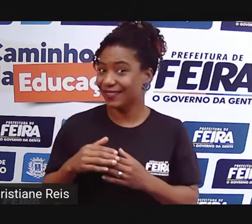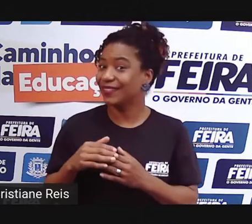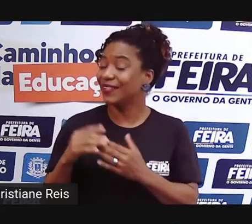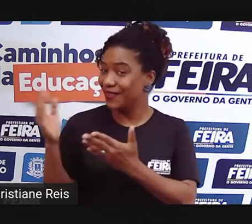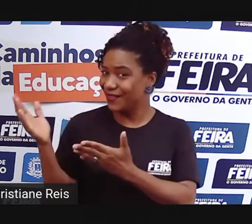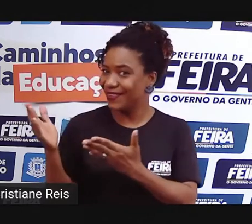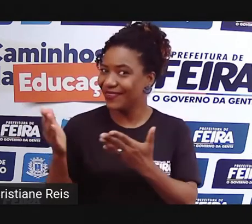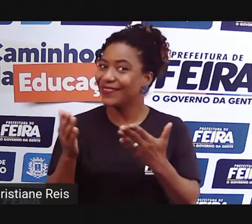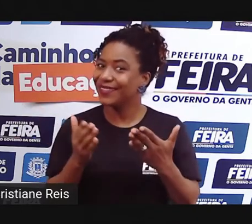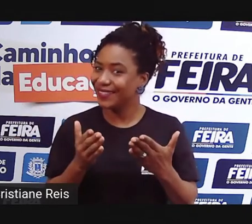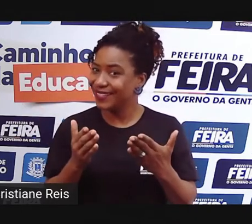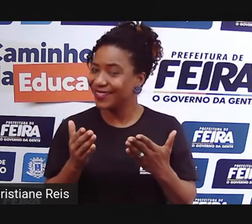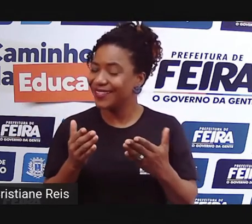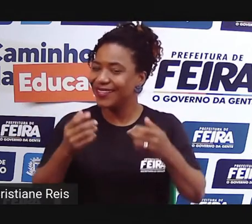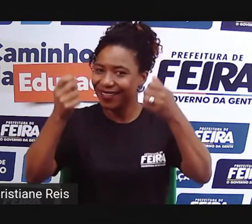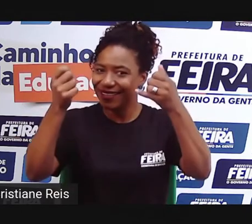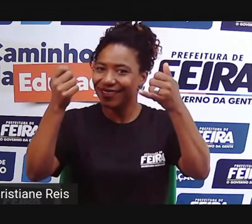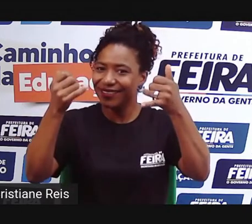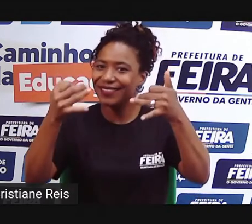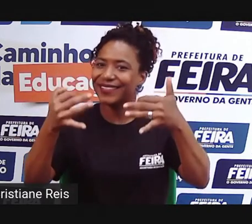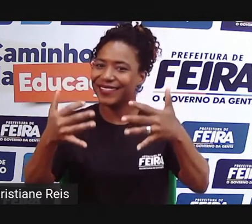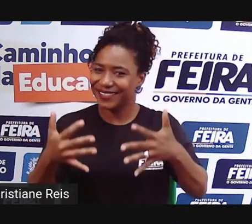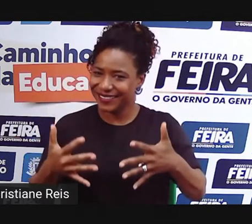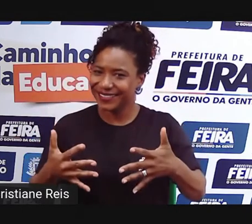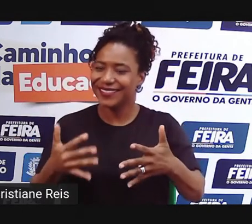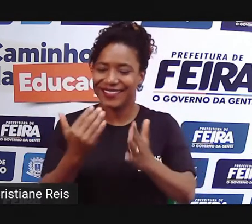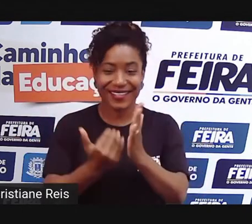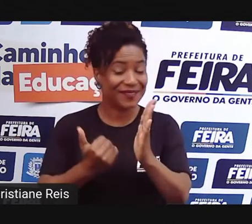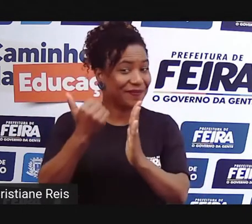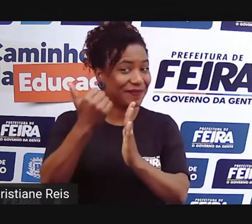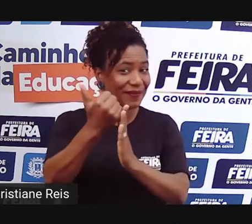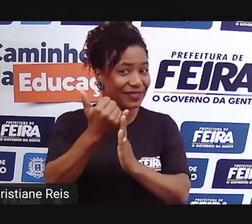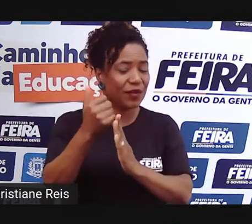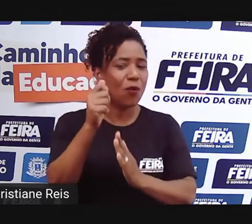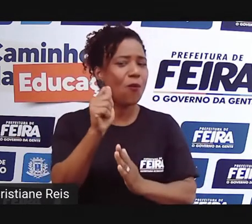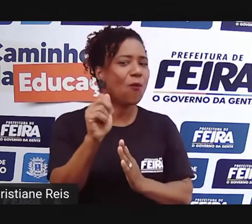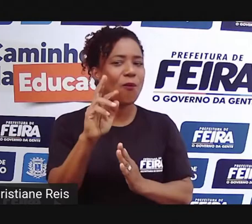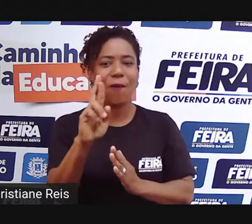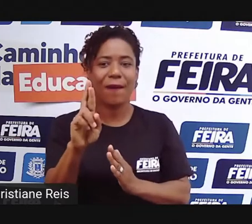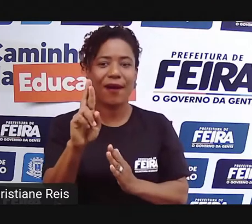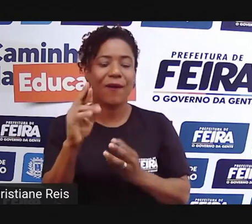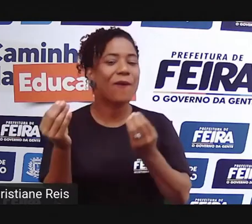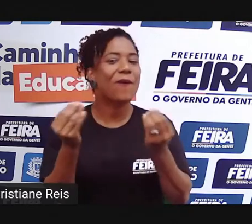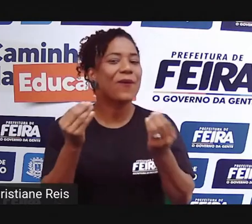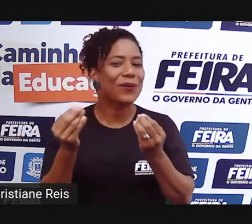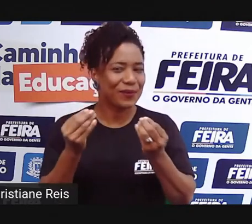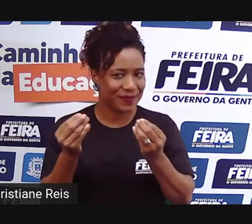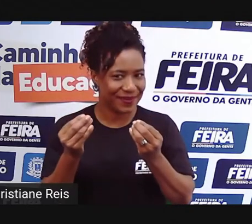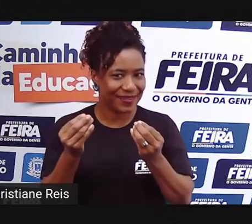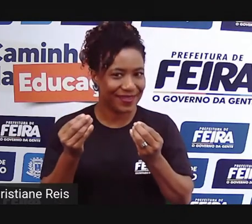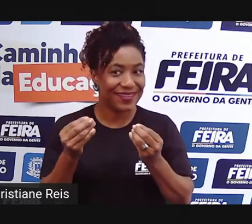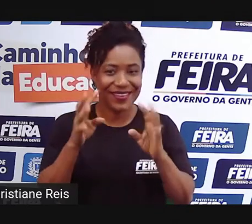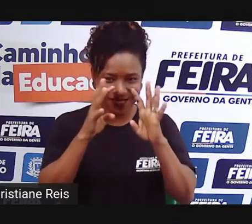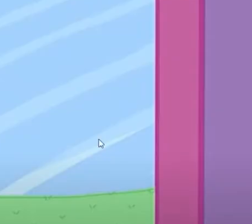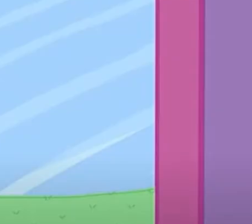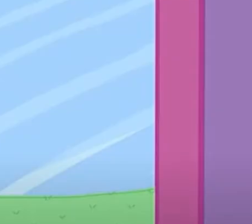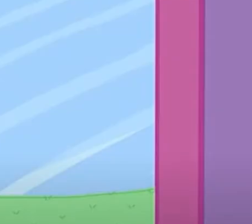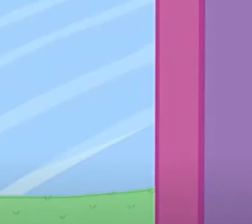Mica, que vai contar pra gente um pouco mais sobre o ar. Isso mesmo. Vamos